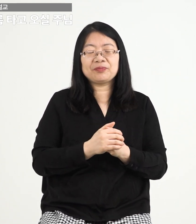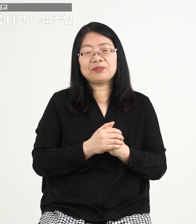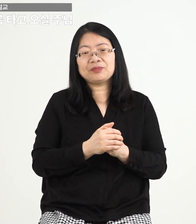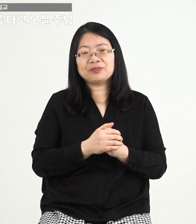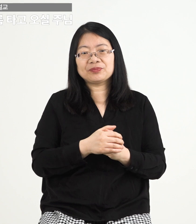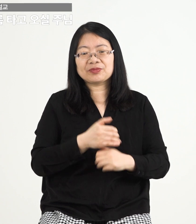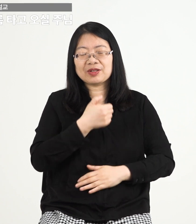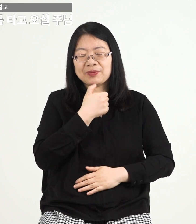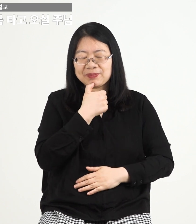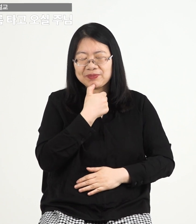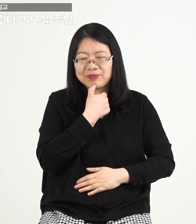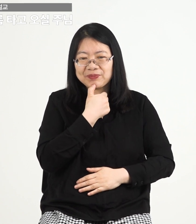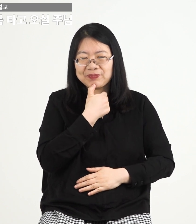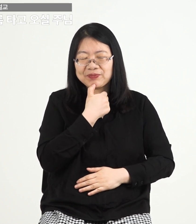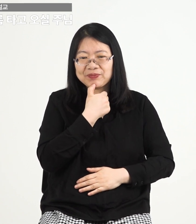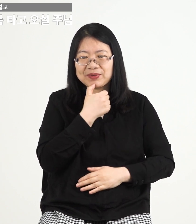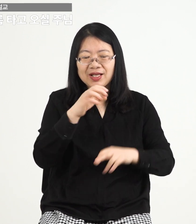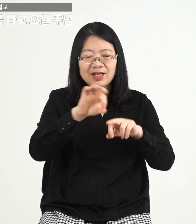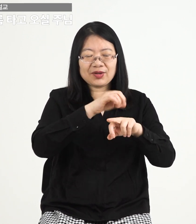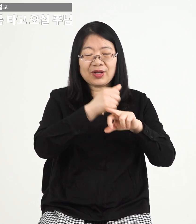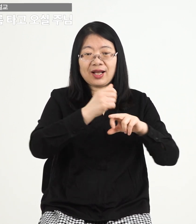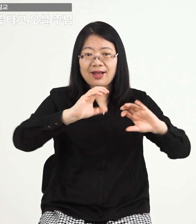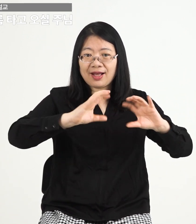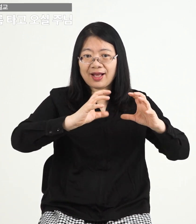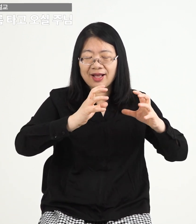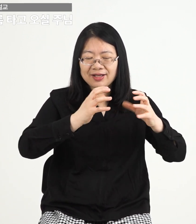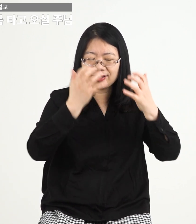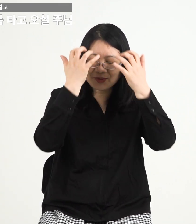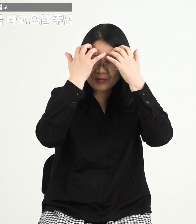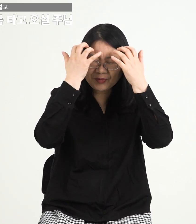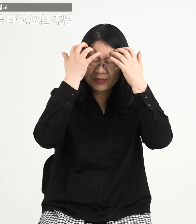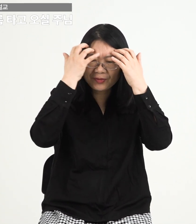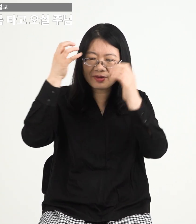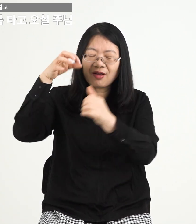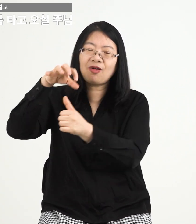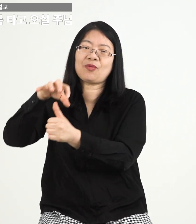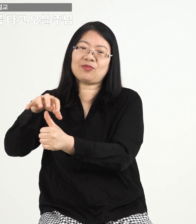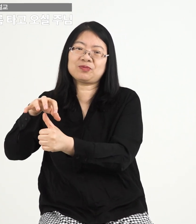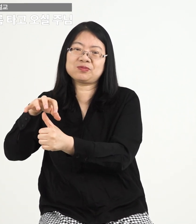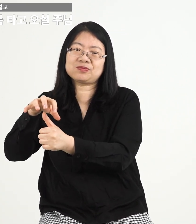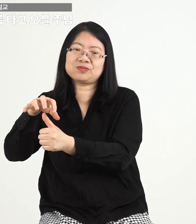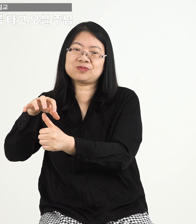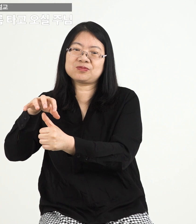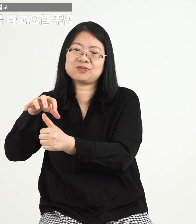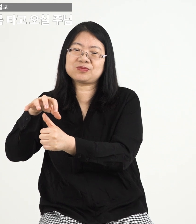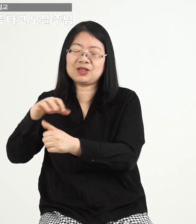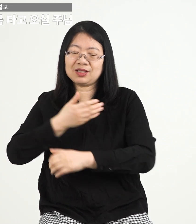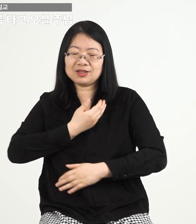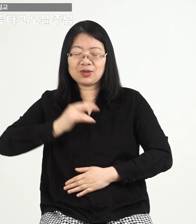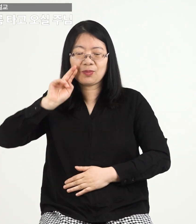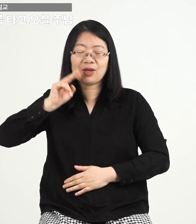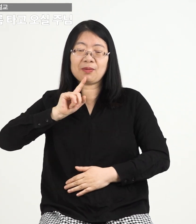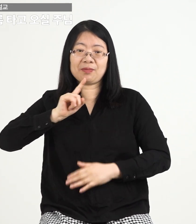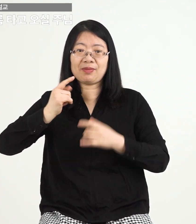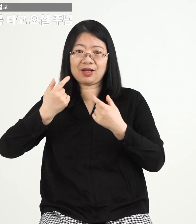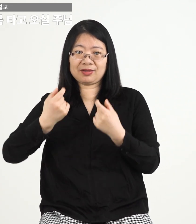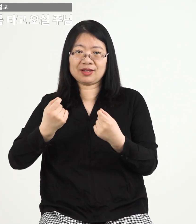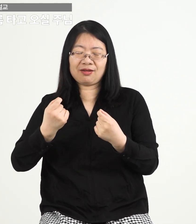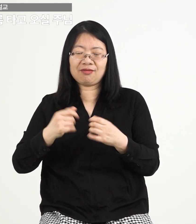로마라는 절대 제국의 고통 속에서 소위 사도 바울이 말했던